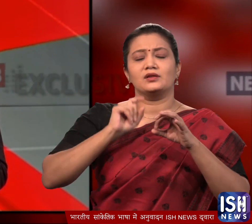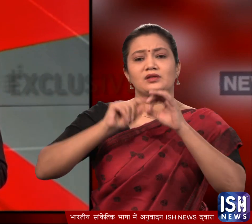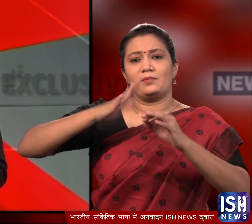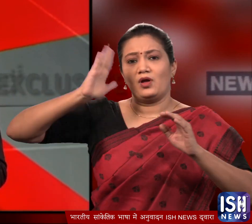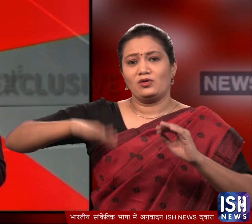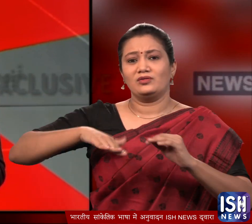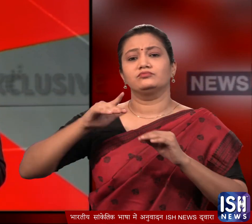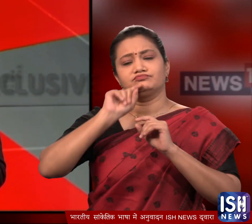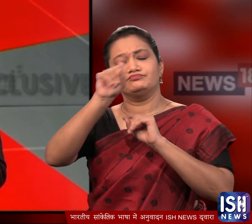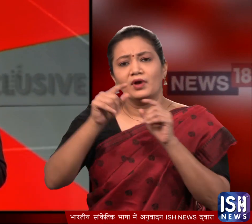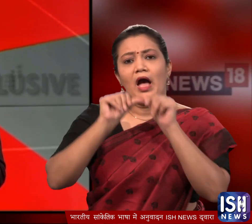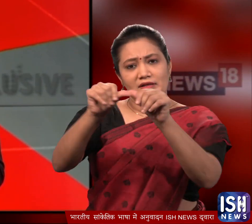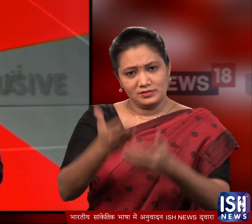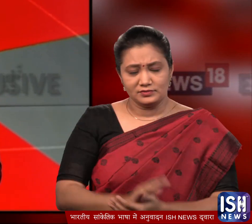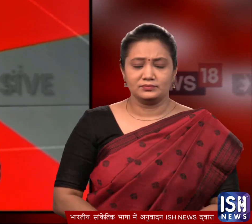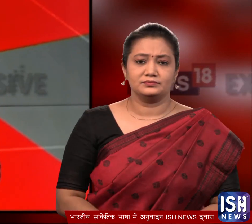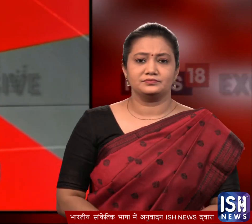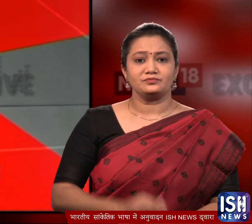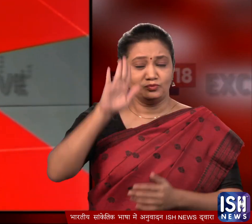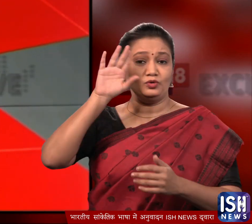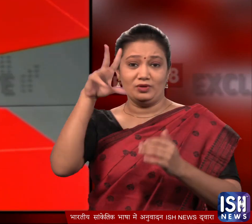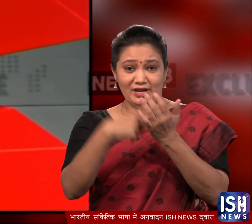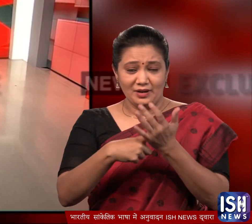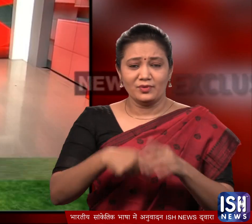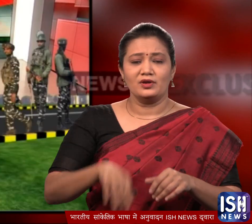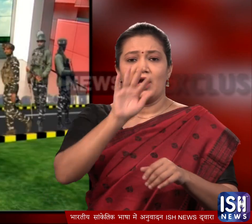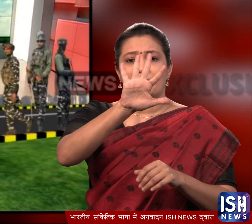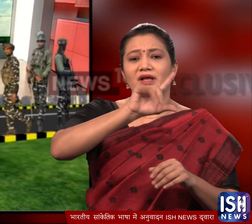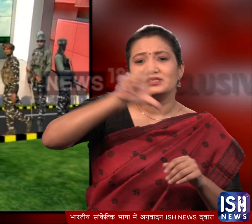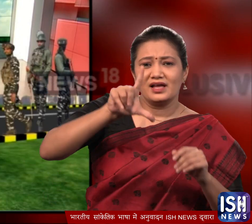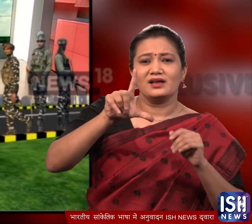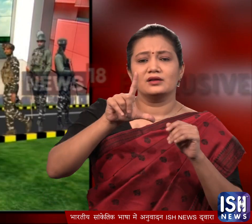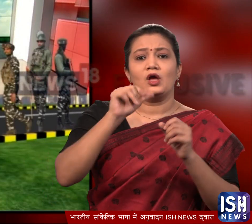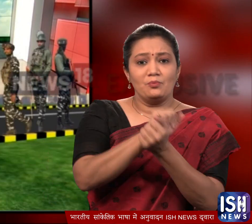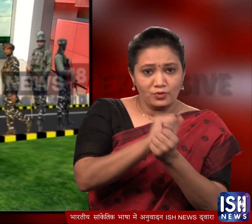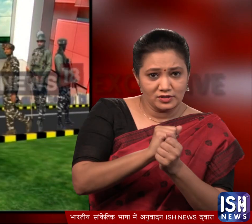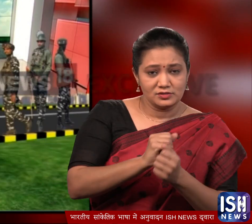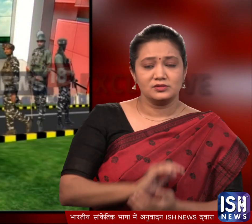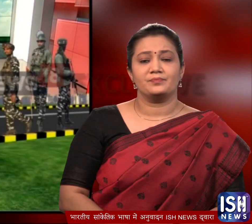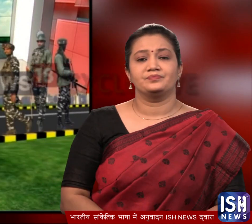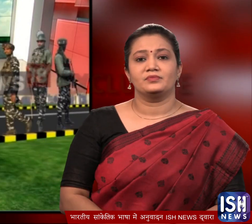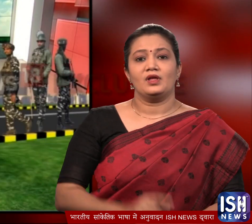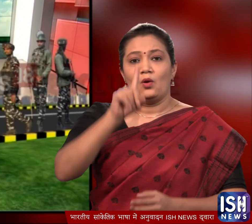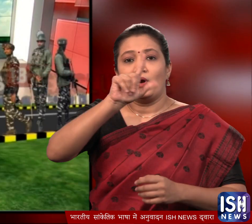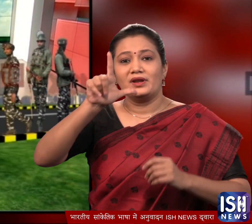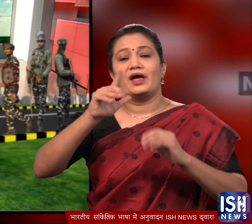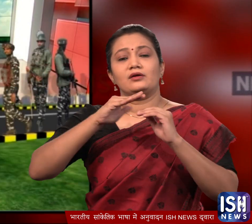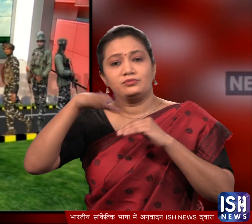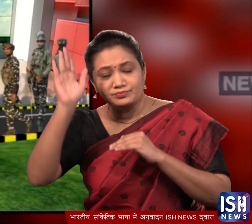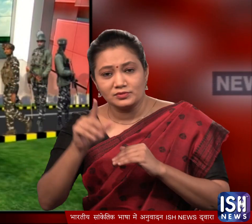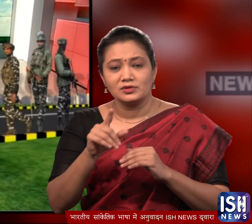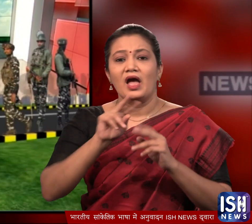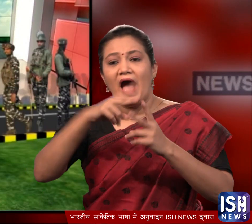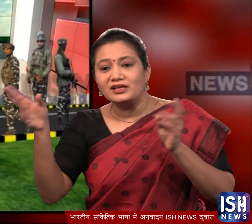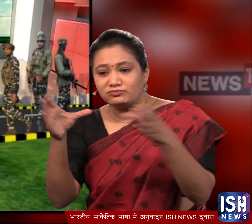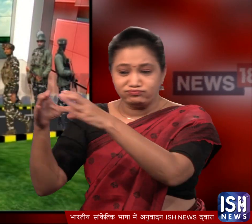जवाब में लोकसभा में यह जानकारी दी। न्यूज 18 के अमित पांडे की रिपोर्ट है कि देश में 5 लाख से ज्यादा पुलिसकर्मियों जबकि 1 लाख से